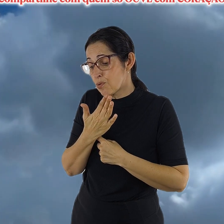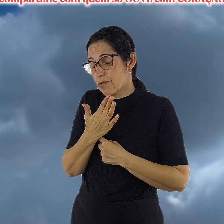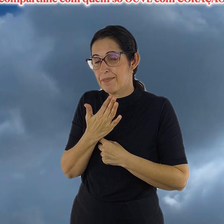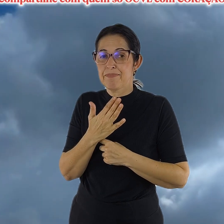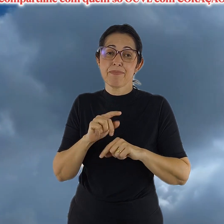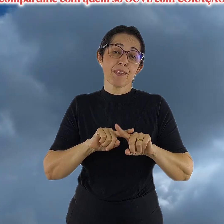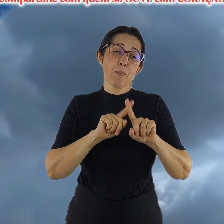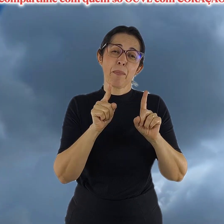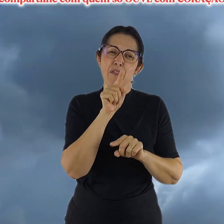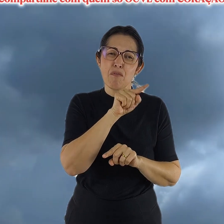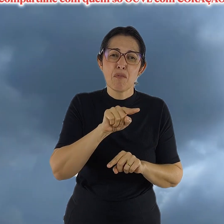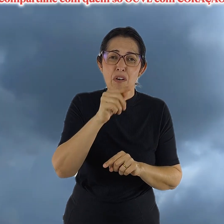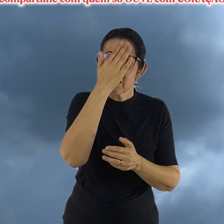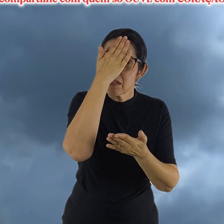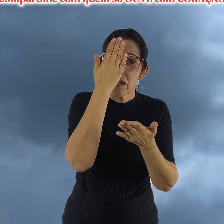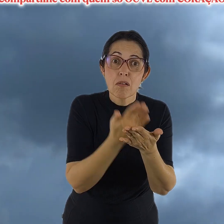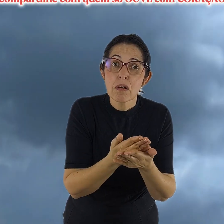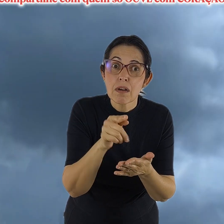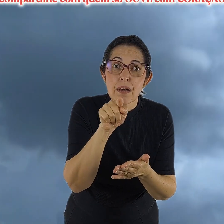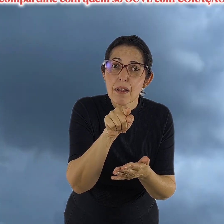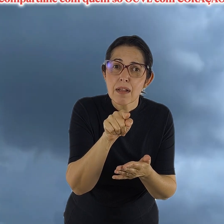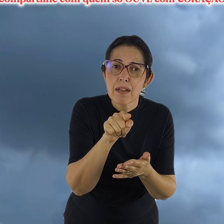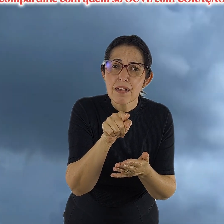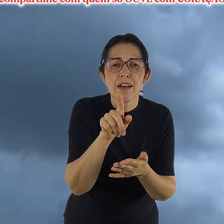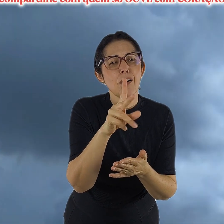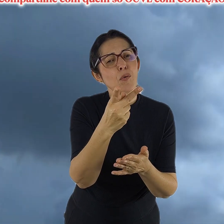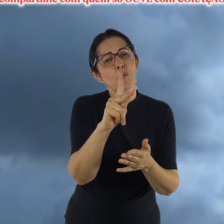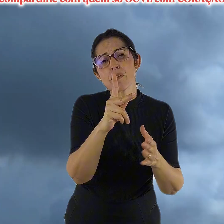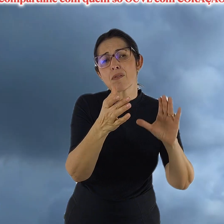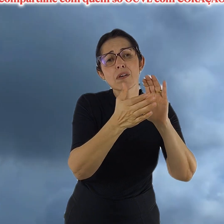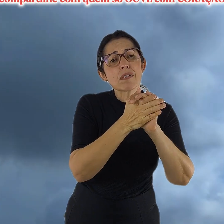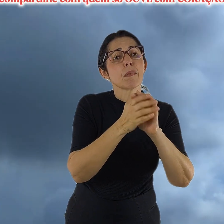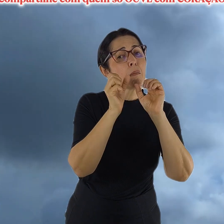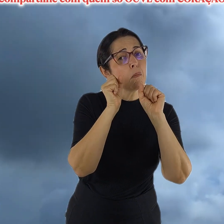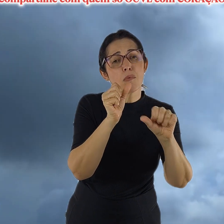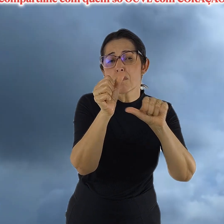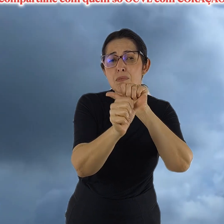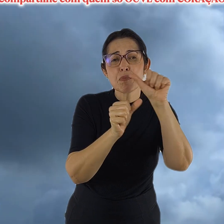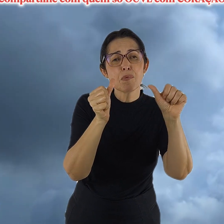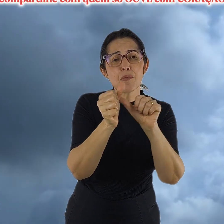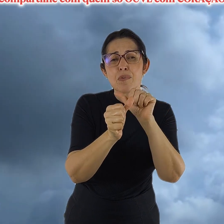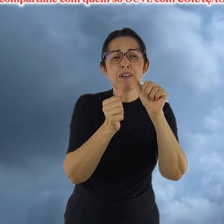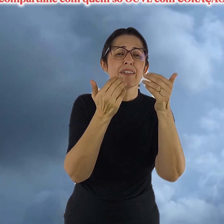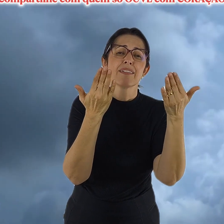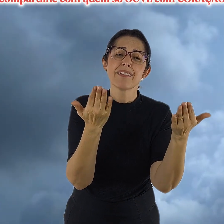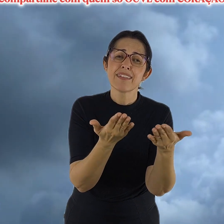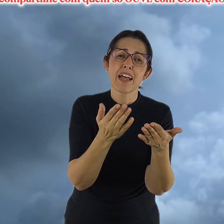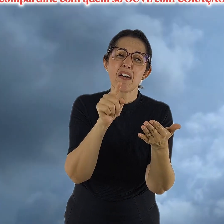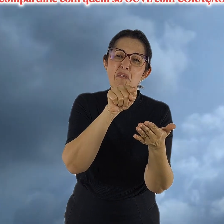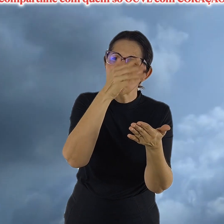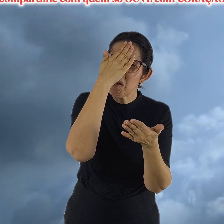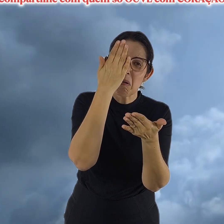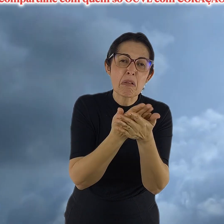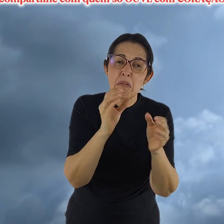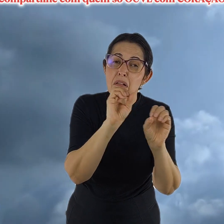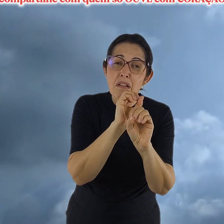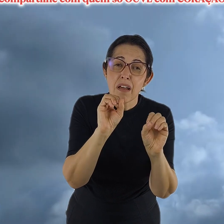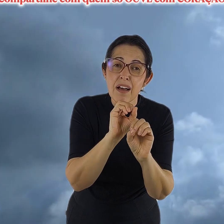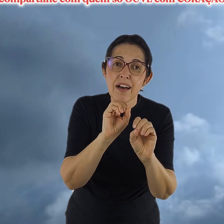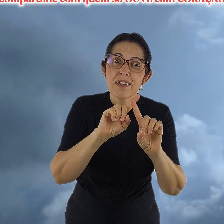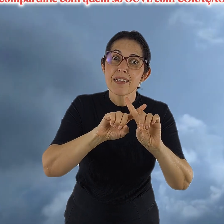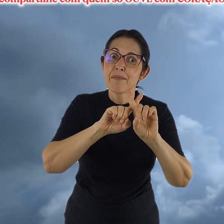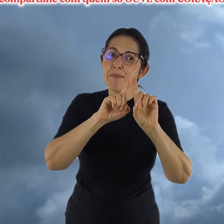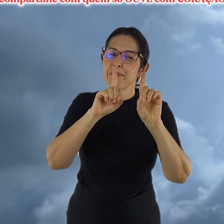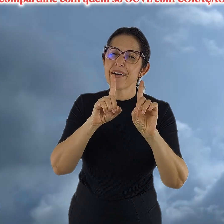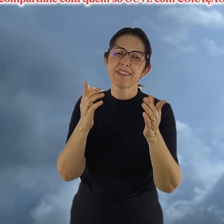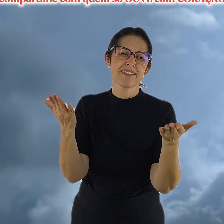Mas se você não crê nessa noite que o seu casamento pode ser restaurado, se você não crê que vai escapar, mesmo não crendo, se você